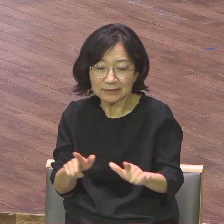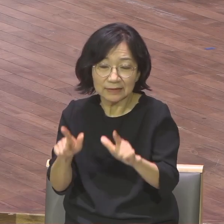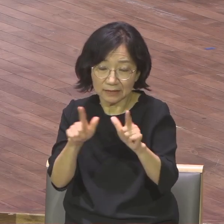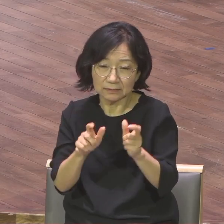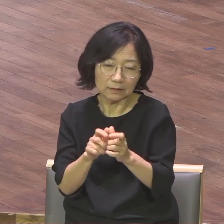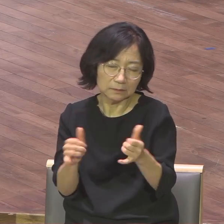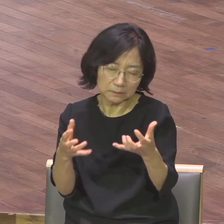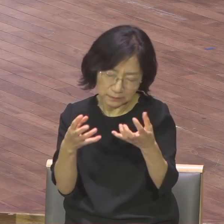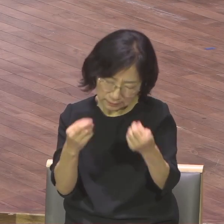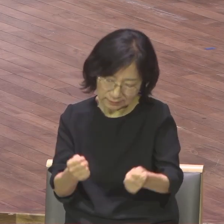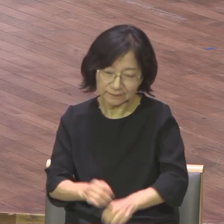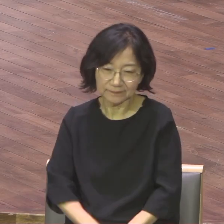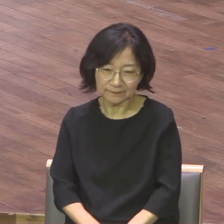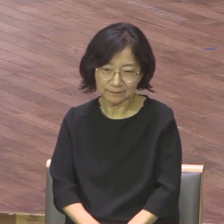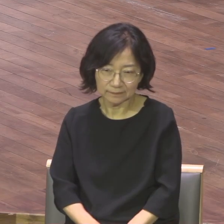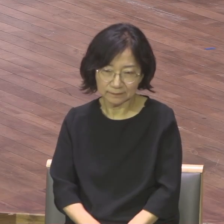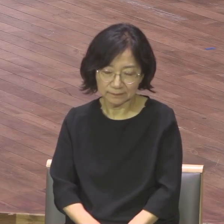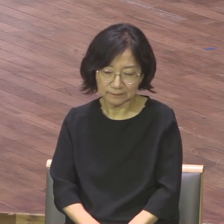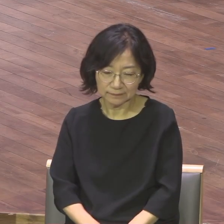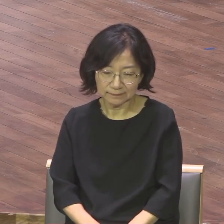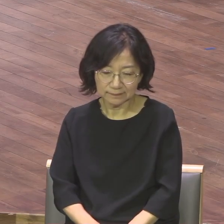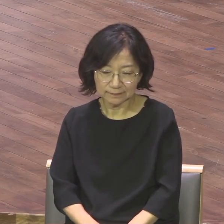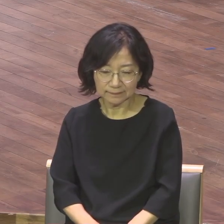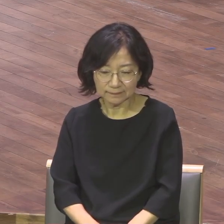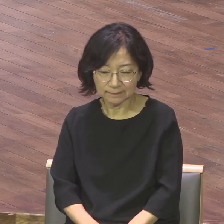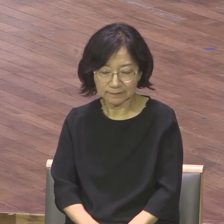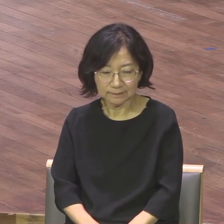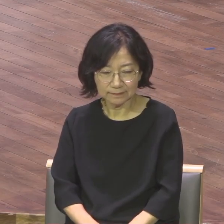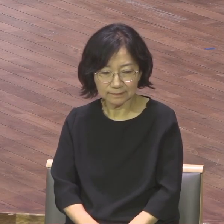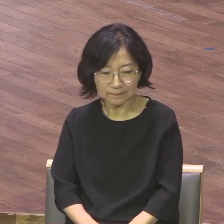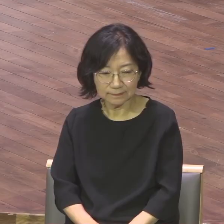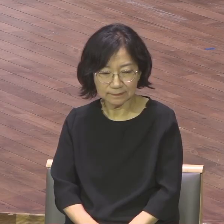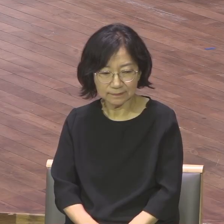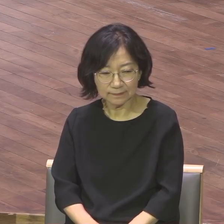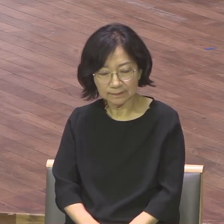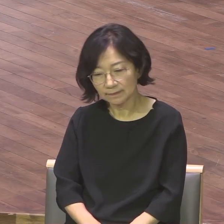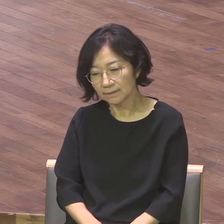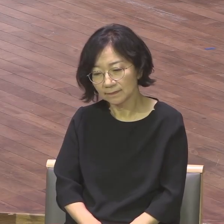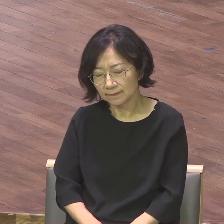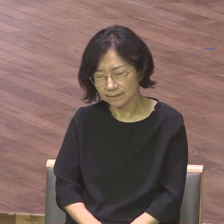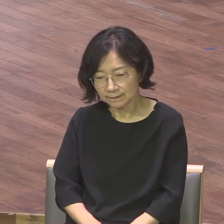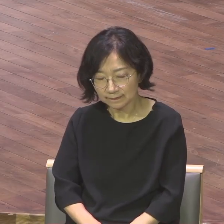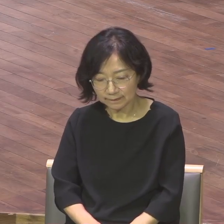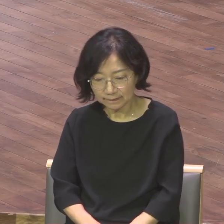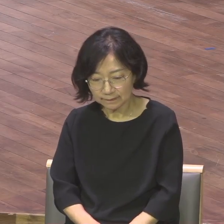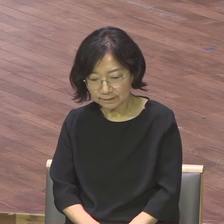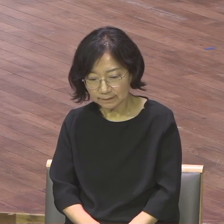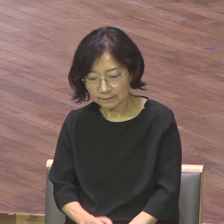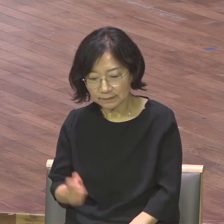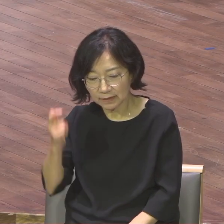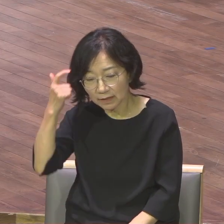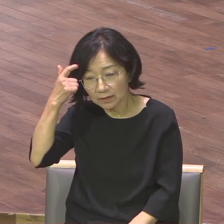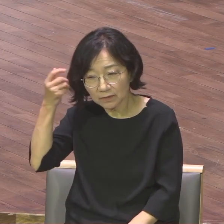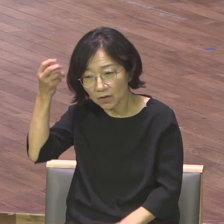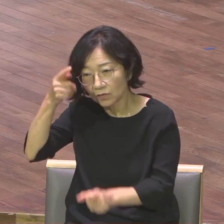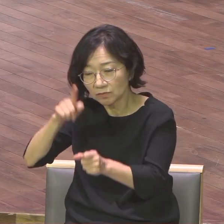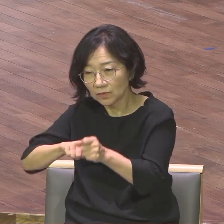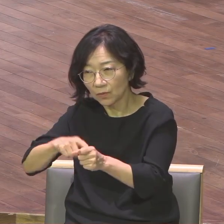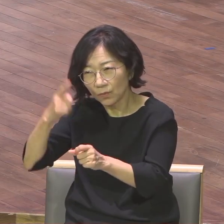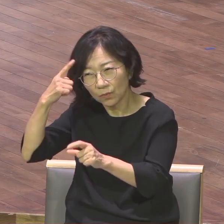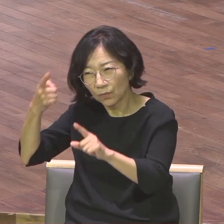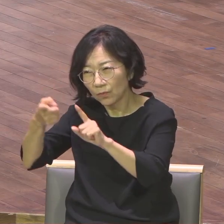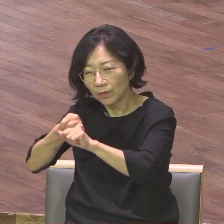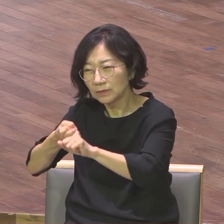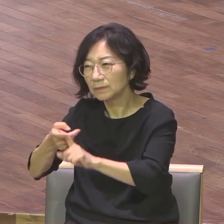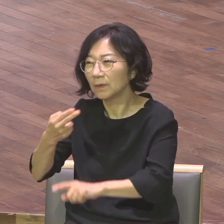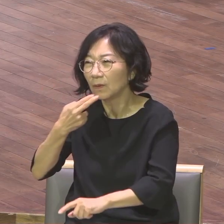부류의 사람들이 지금 내 주위에 많이 있는데, 마르다 같이 영적인 부분에 관심이 없고 생활적인